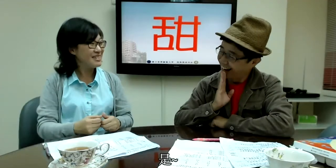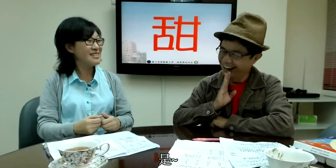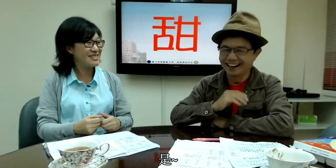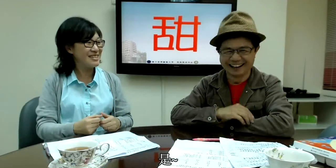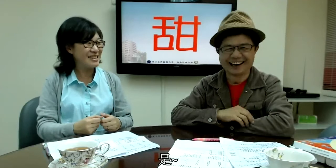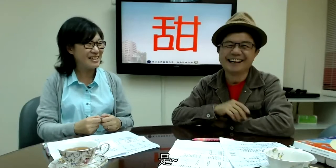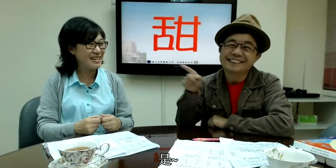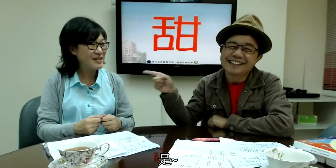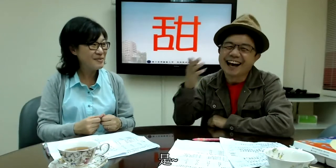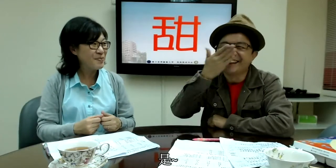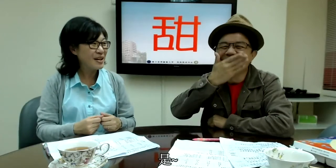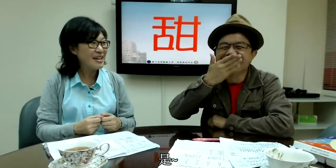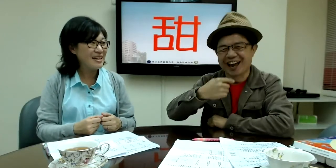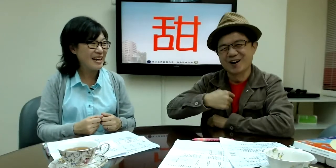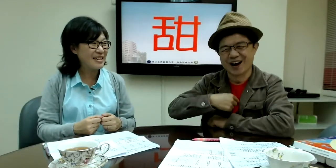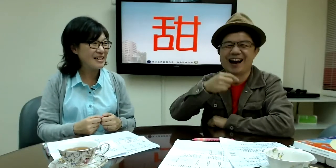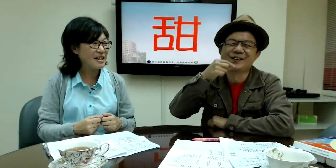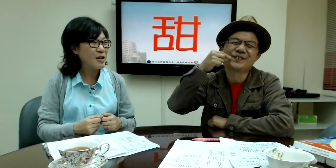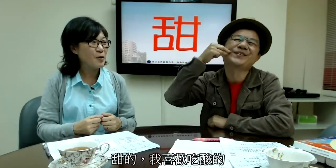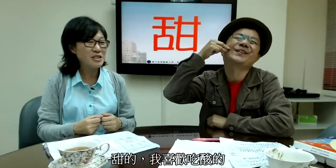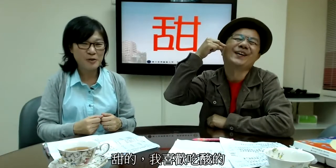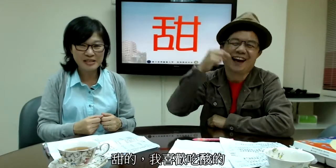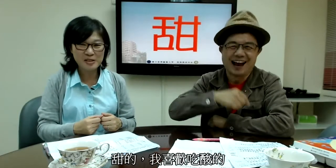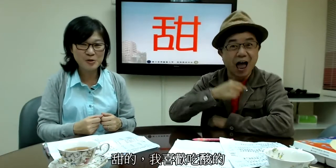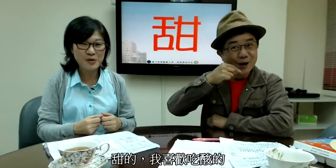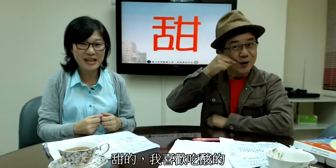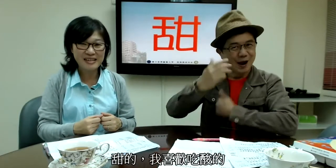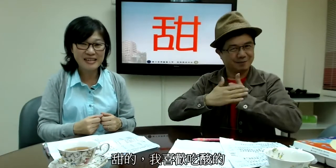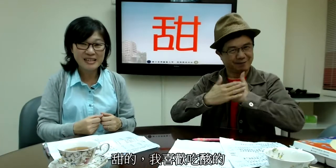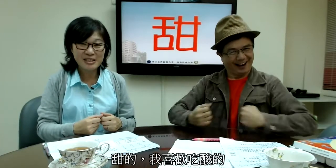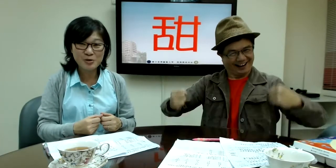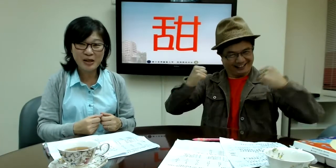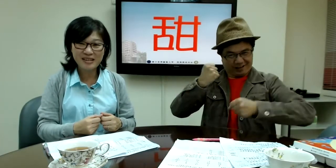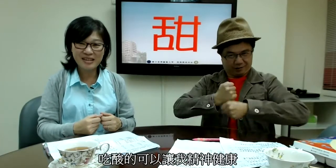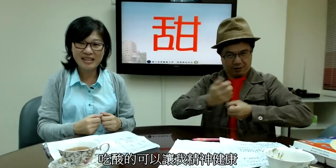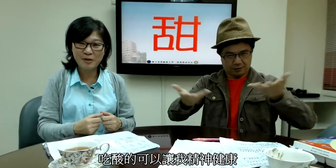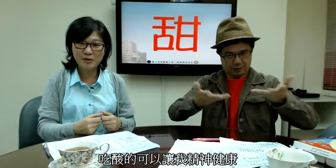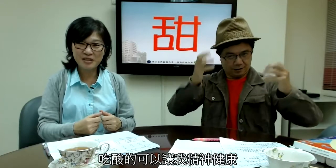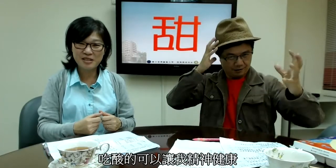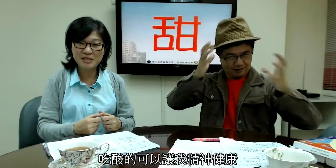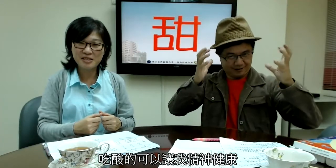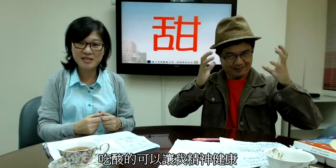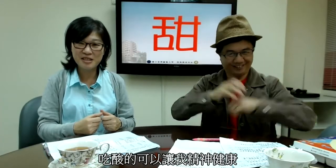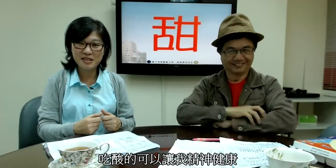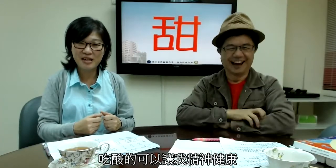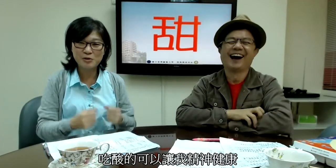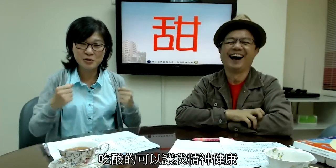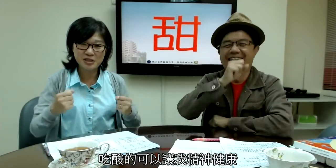是甜的，我喜欢吃酸的，吃酸的可以让我精神健康，做事情